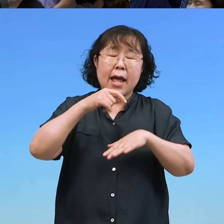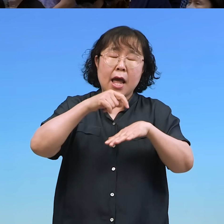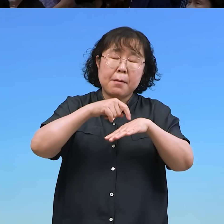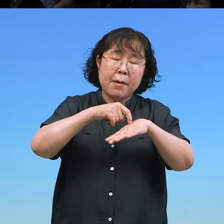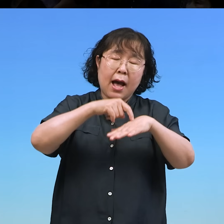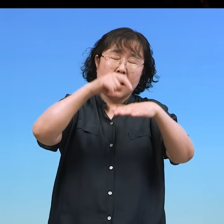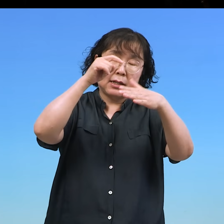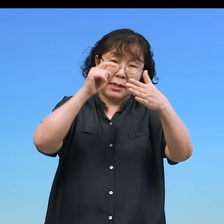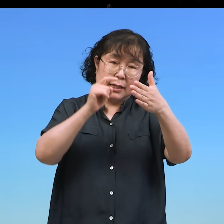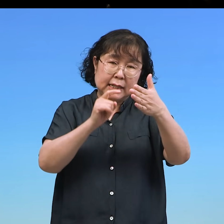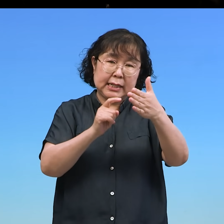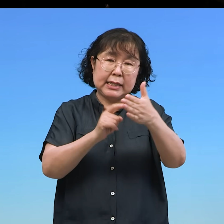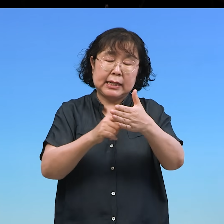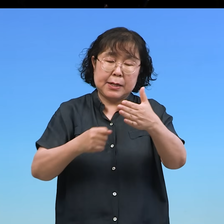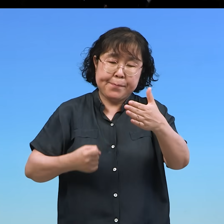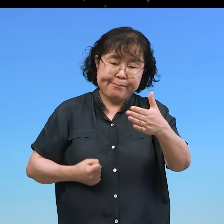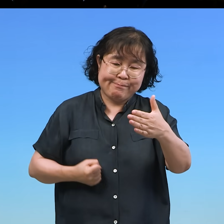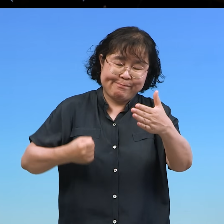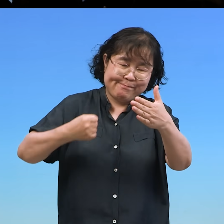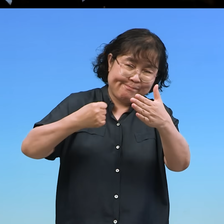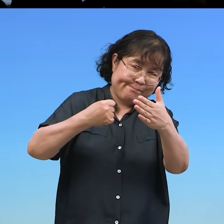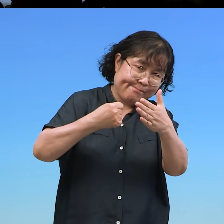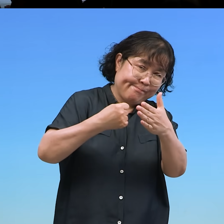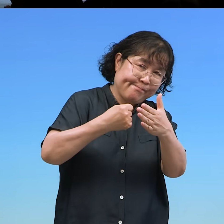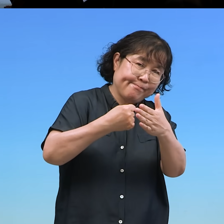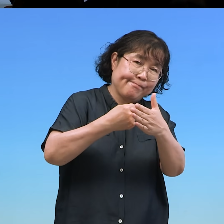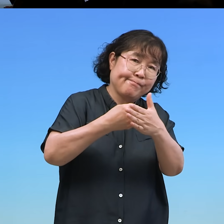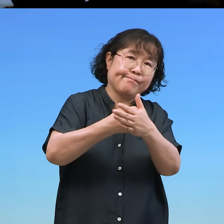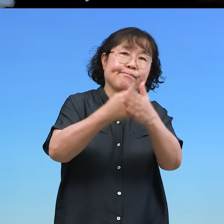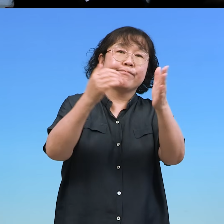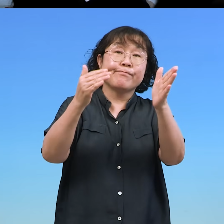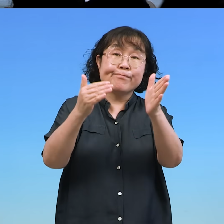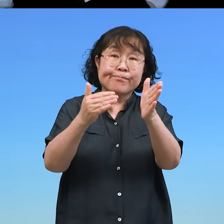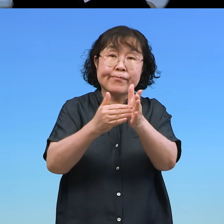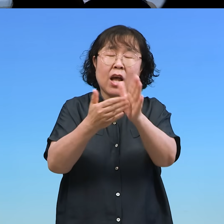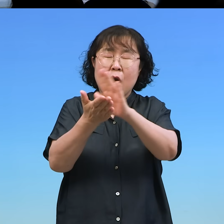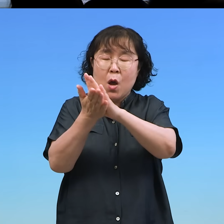내 마음은 정했어요.